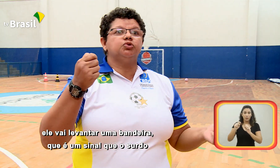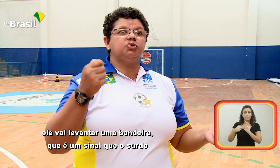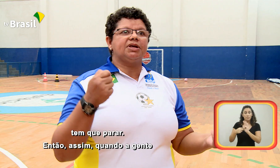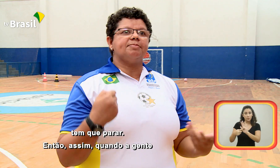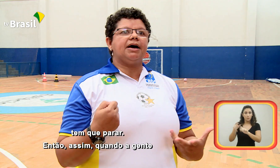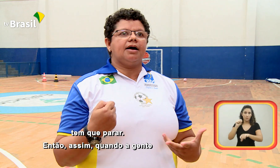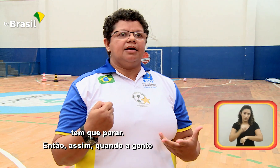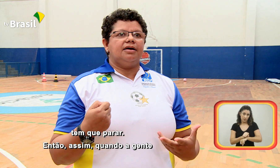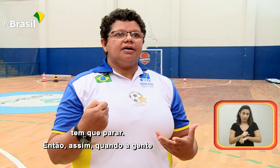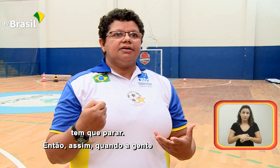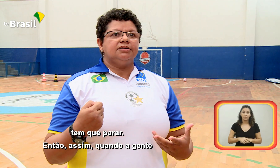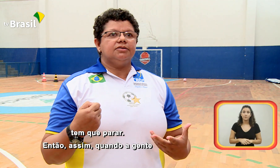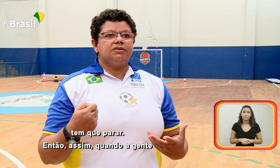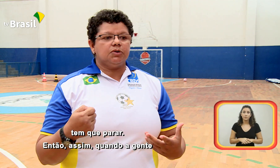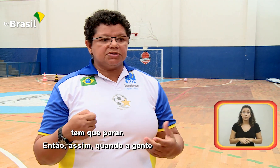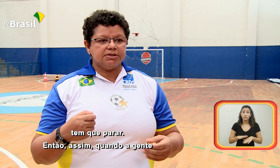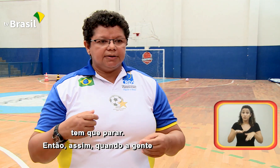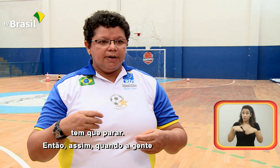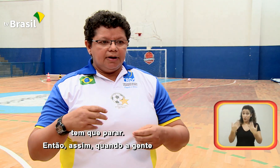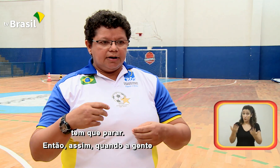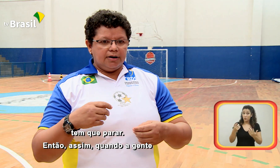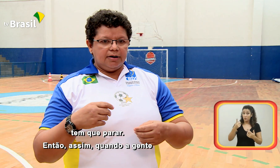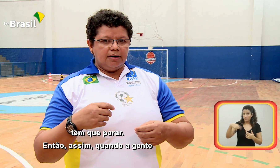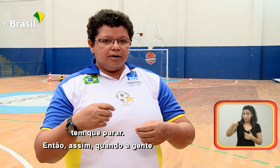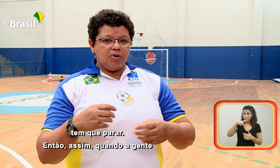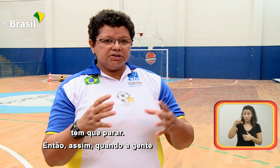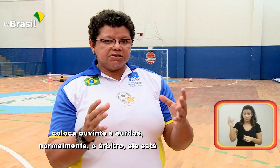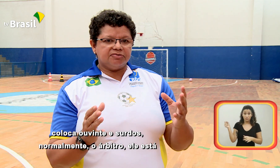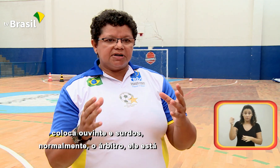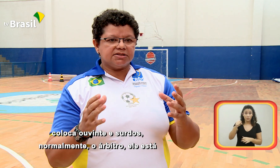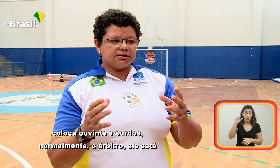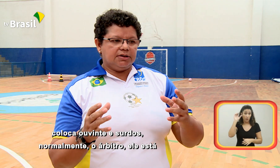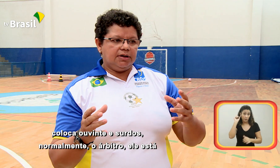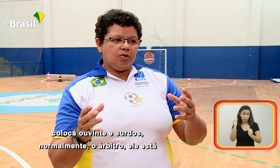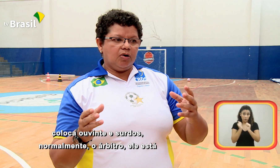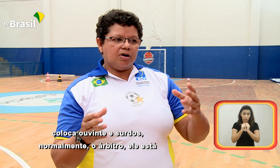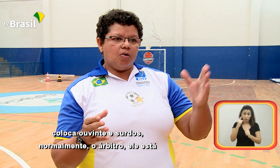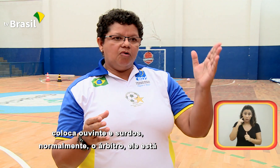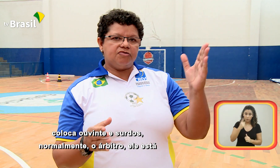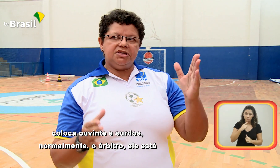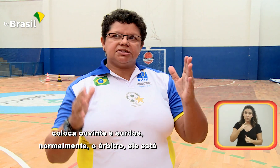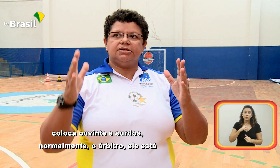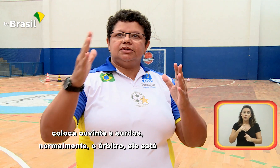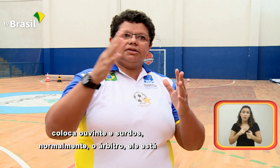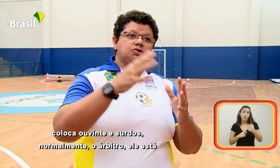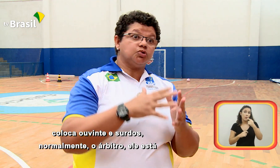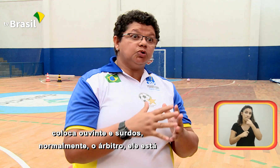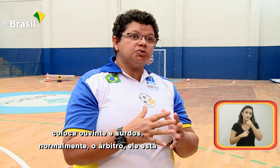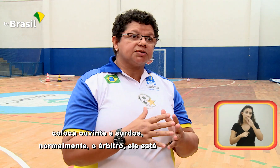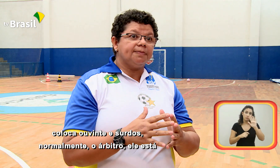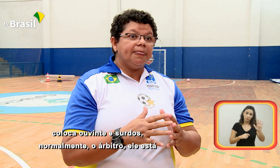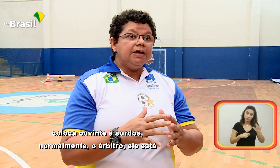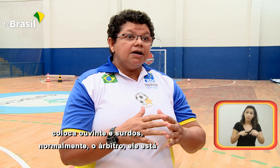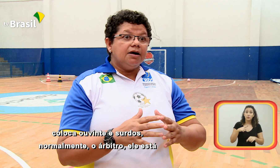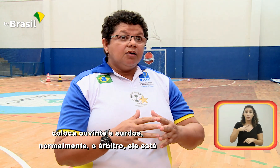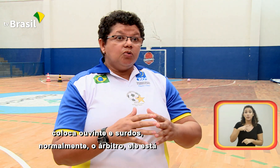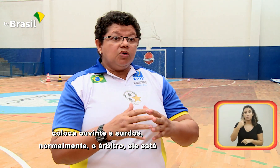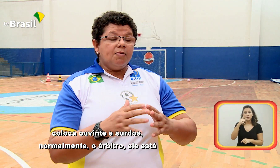tem que parar. Entendeu? Então, assim, quando a gente coloca ouvinte e surdos,